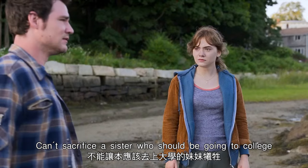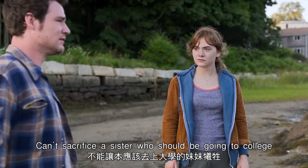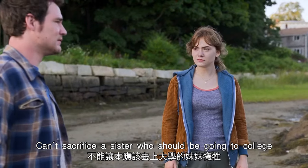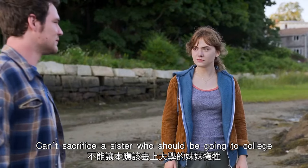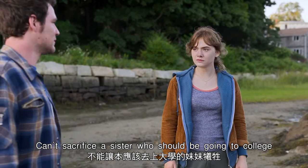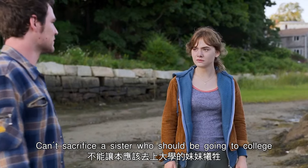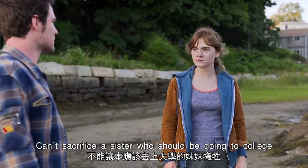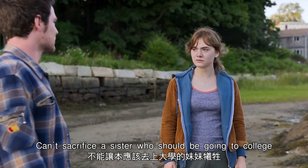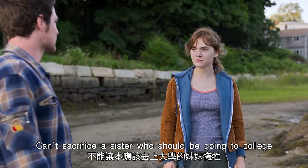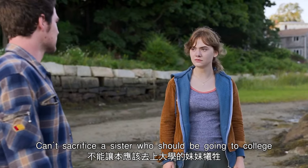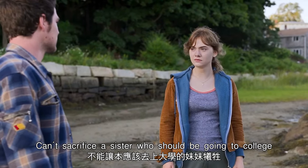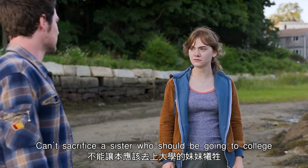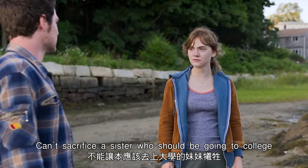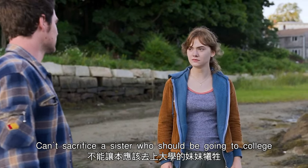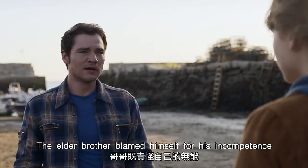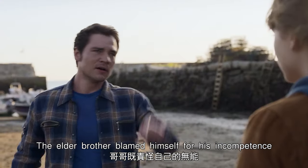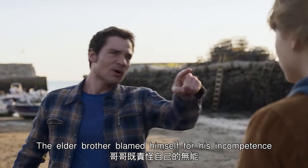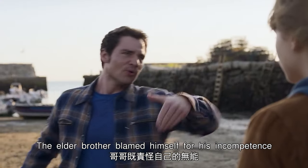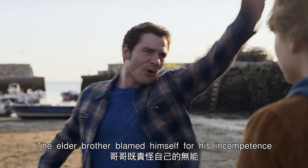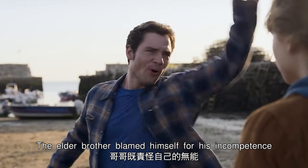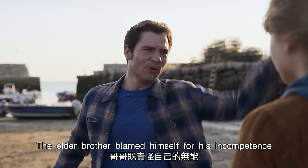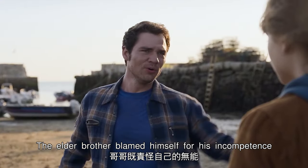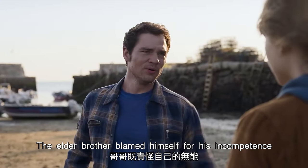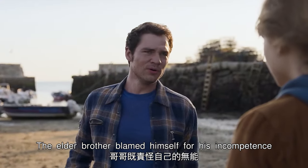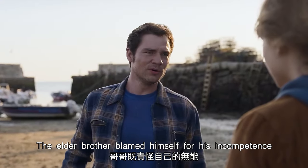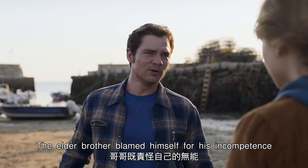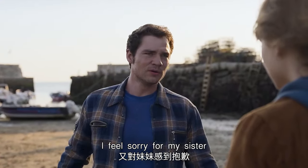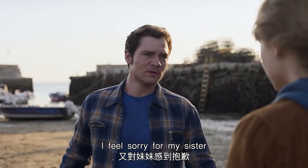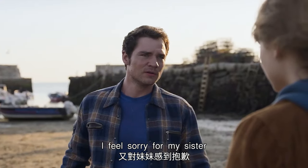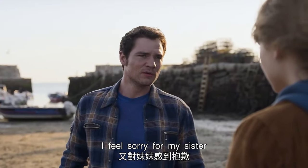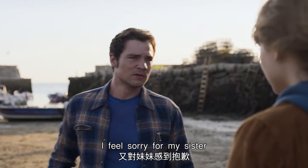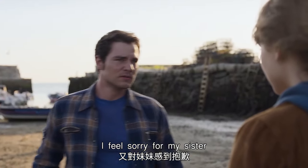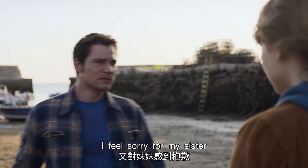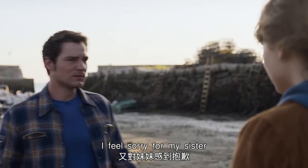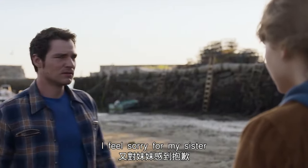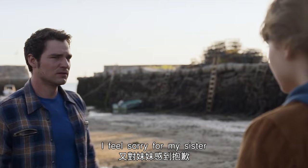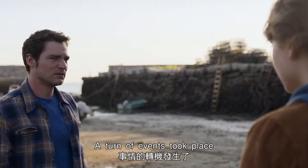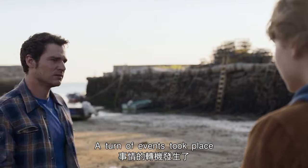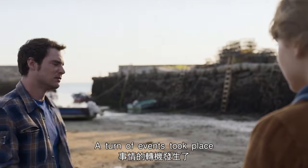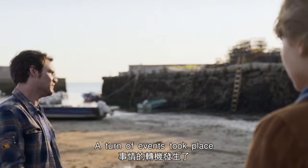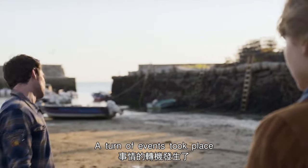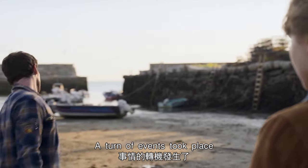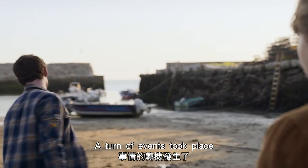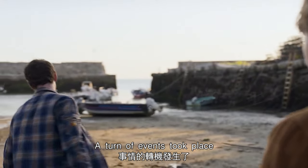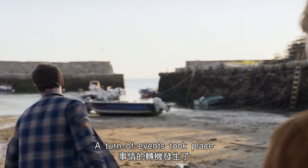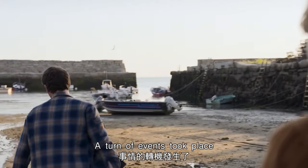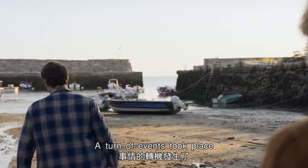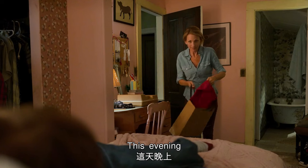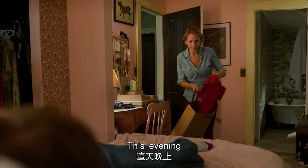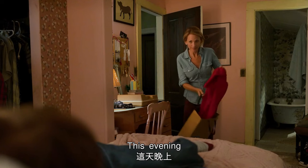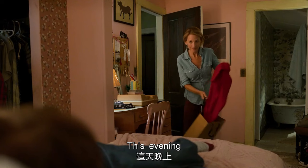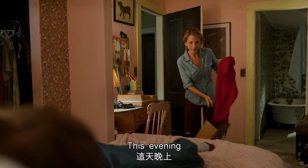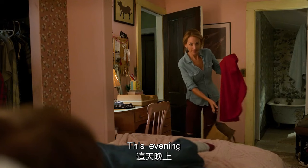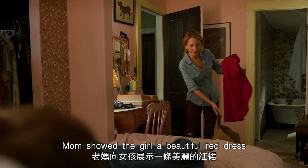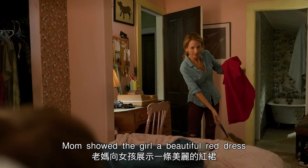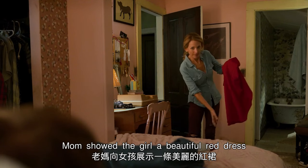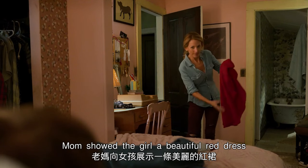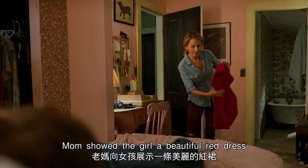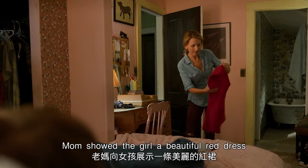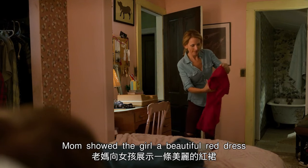本应该去上大学的妹妹牺牲哥哥既责怪自己的无能又对妹妹感到抱歉事情的转机发生了这天晚上老妈向女孩展